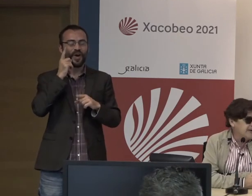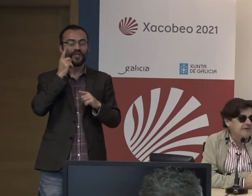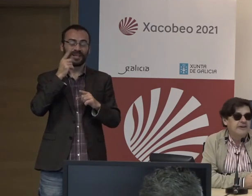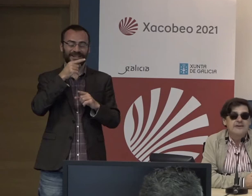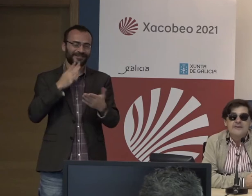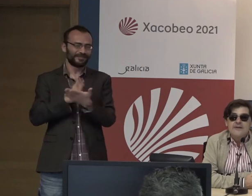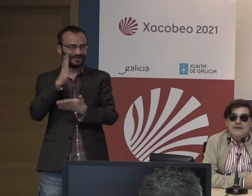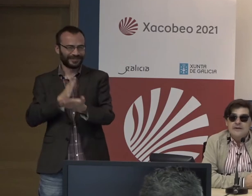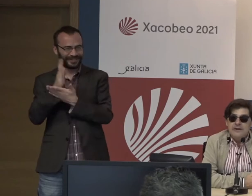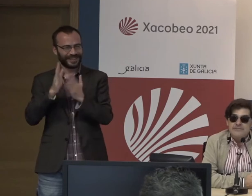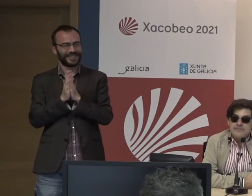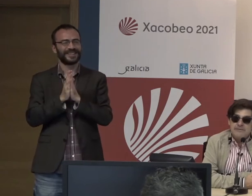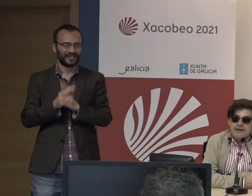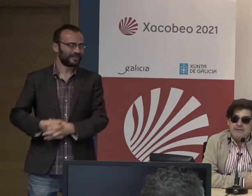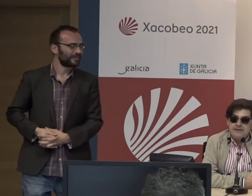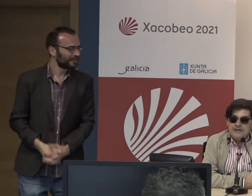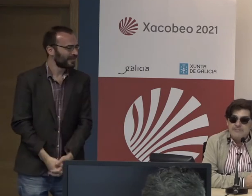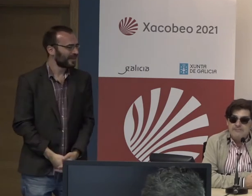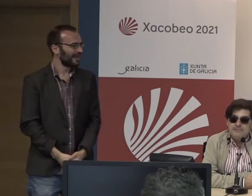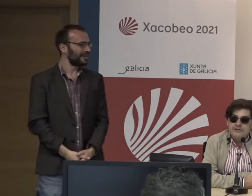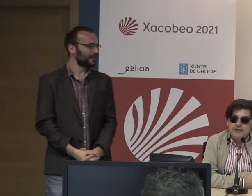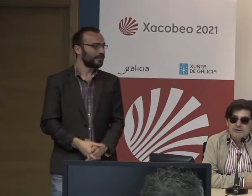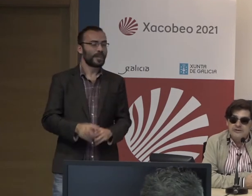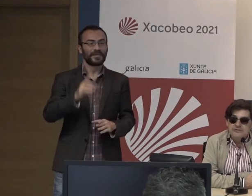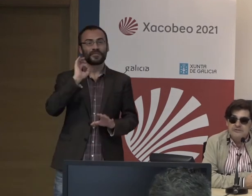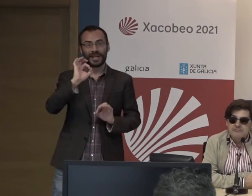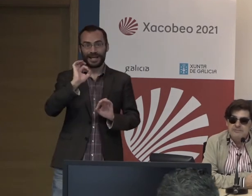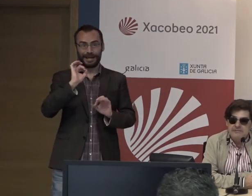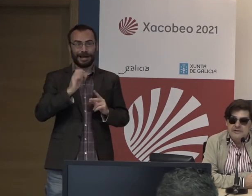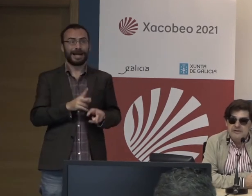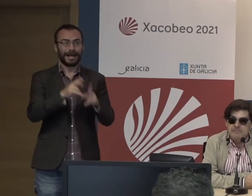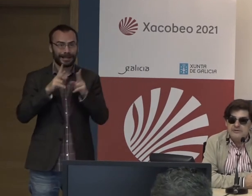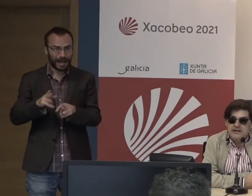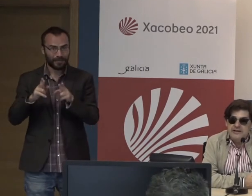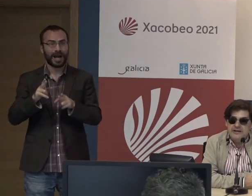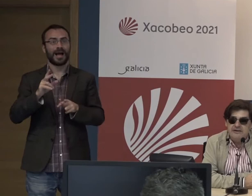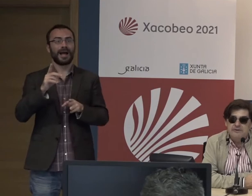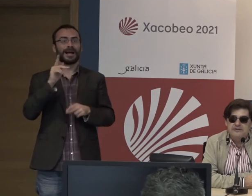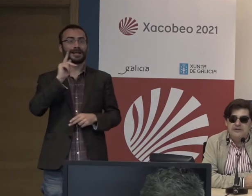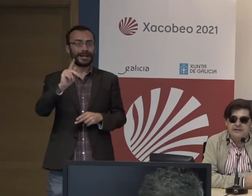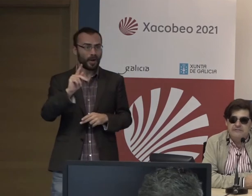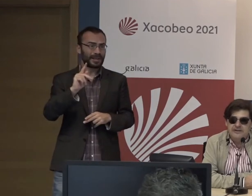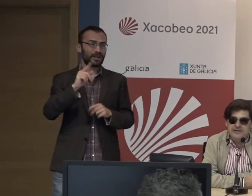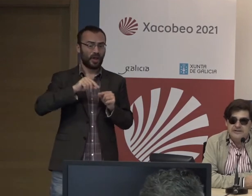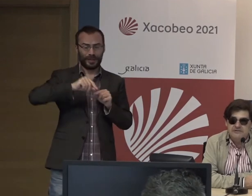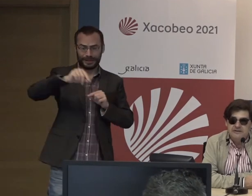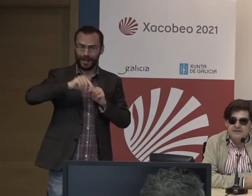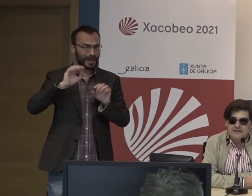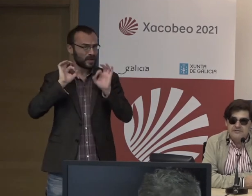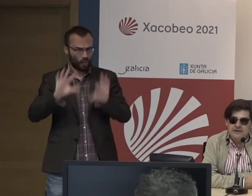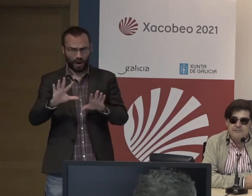ha a mí para hoy. Bien, misma etapa, mismos kilómetros, misma bici, persona que guía y persona, o sea, en este